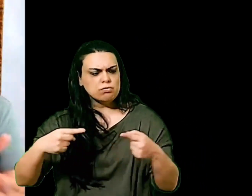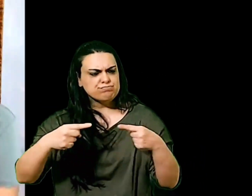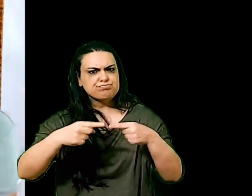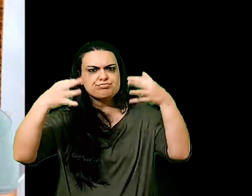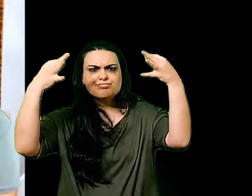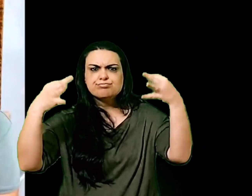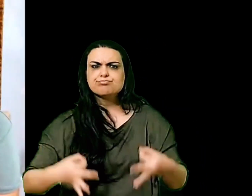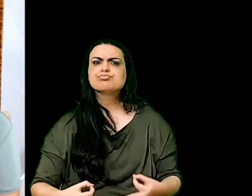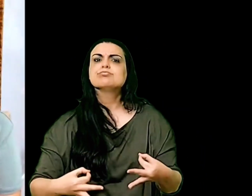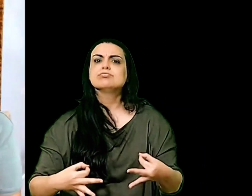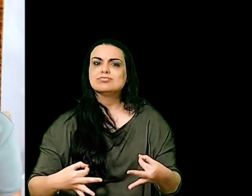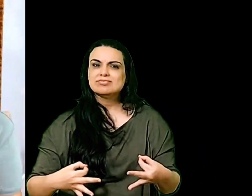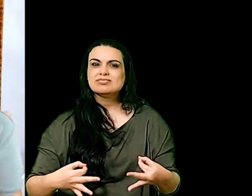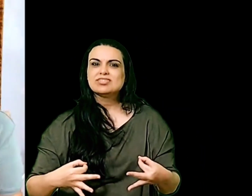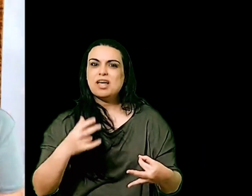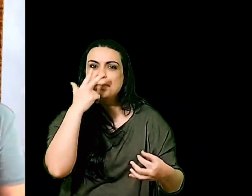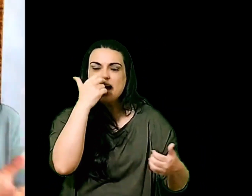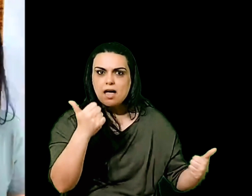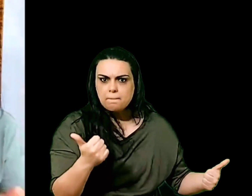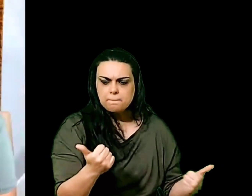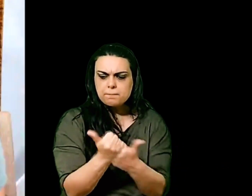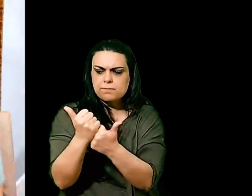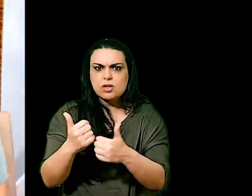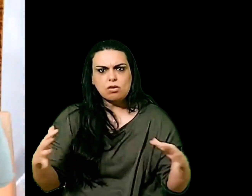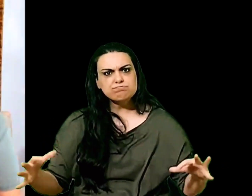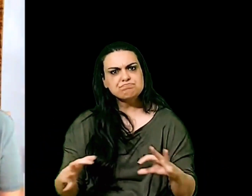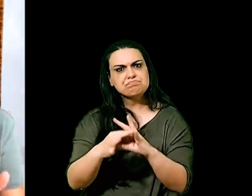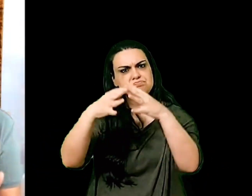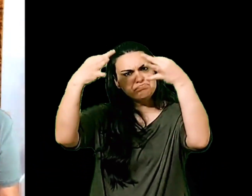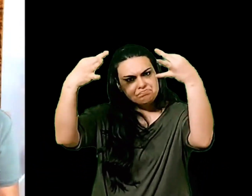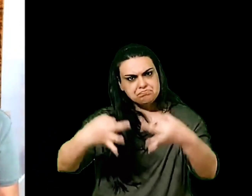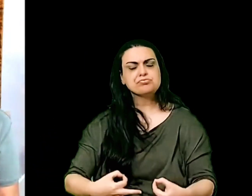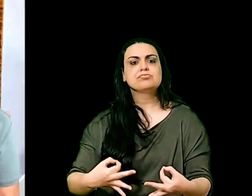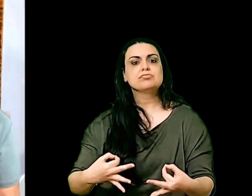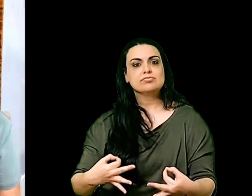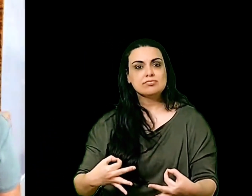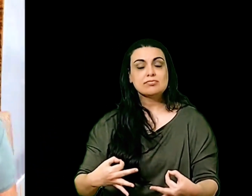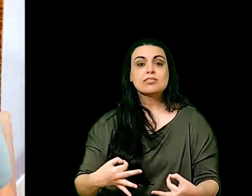Testamento, ele confirma o Antigo. Um respalda o outro.